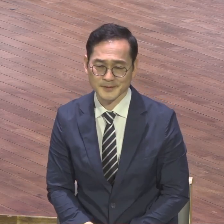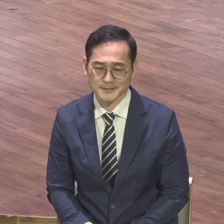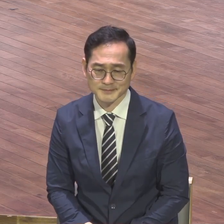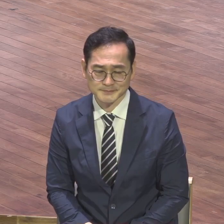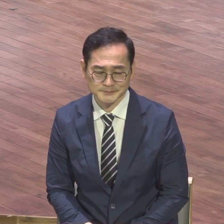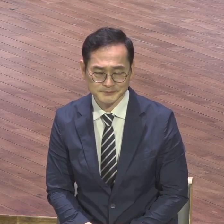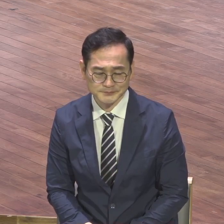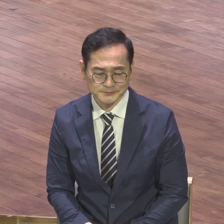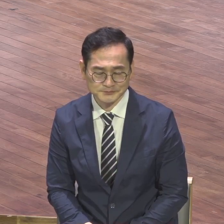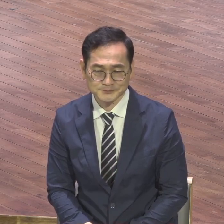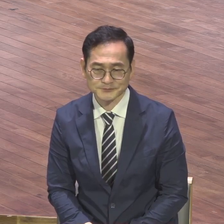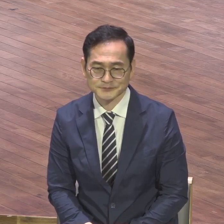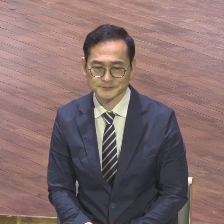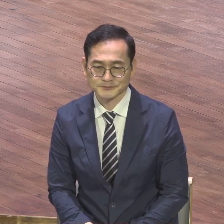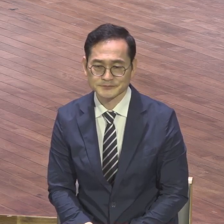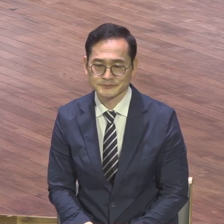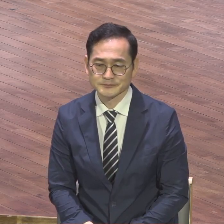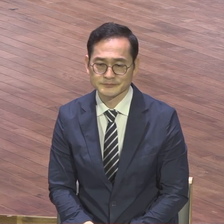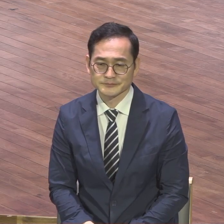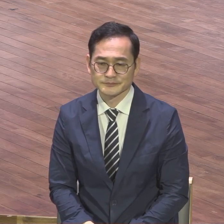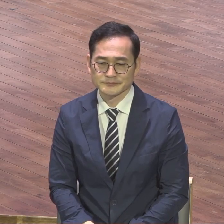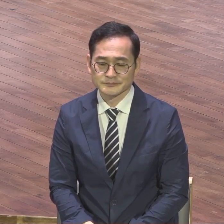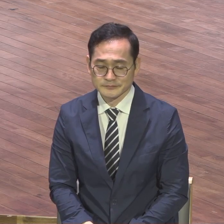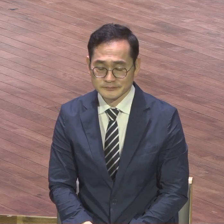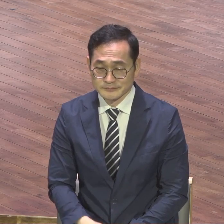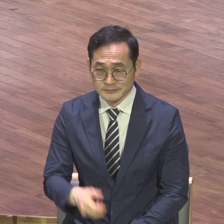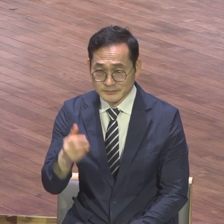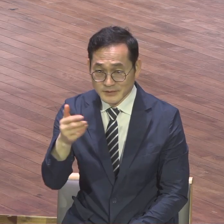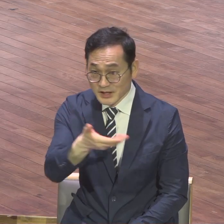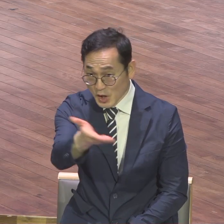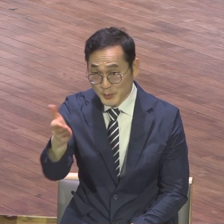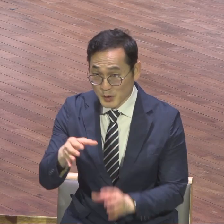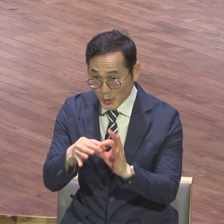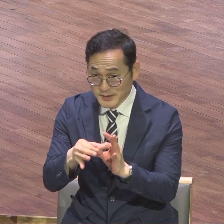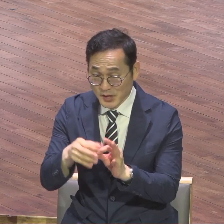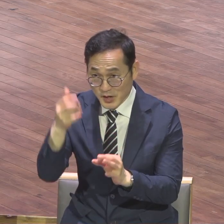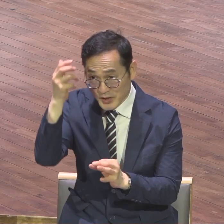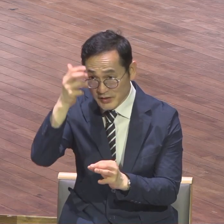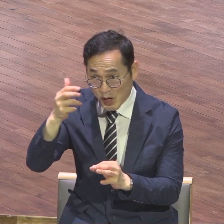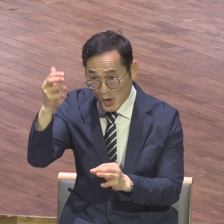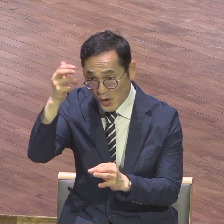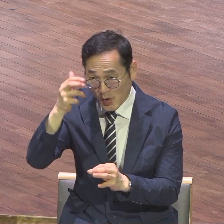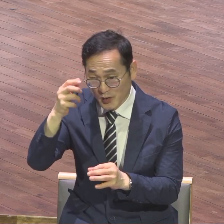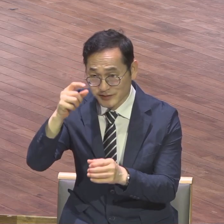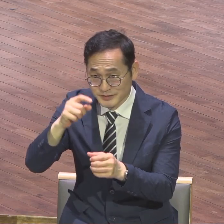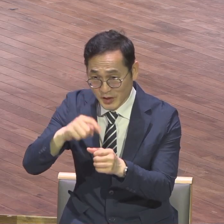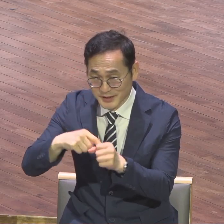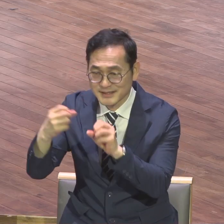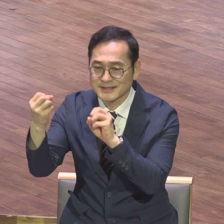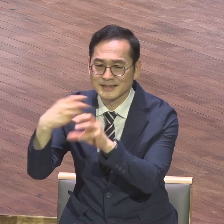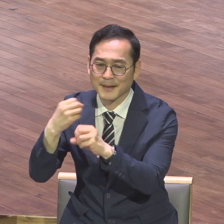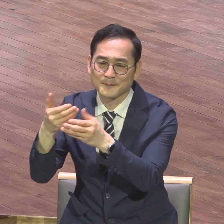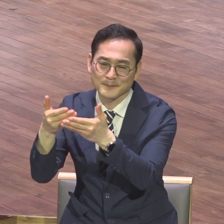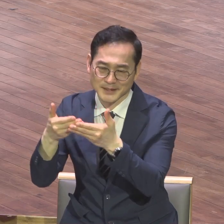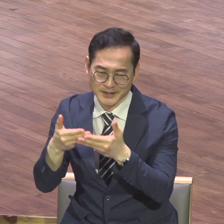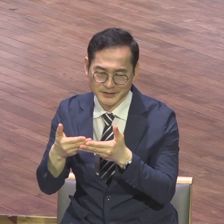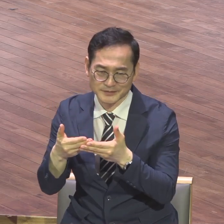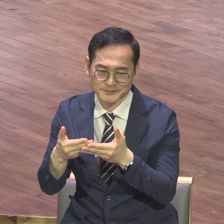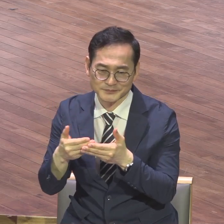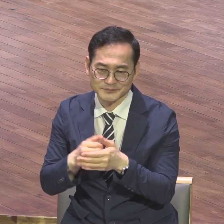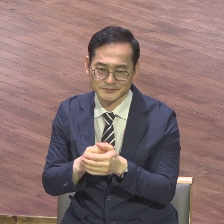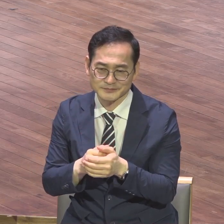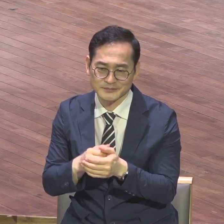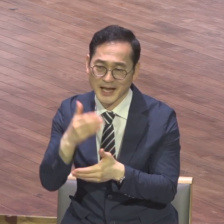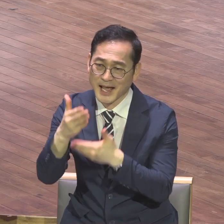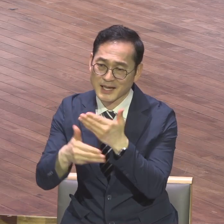이걸 이런 체험을 그렇게 하나님이 여러분을 통해 작품 만들어 가신 작품. 작품이 뭐예요? 남에게 말할 수 있는